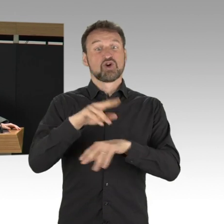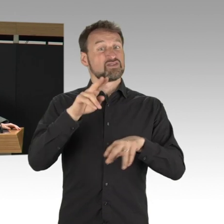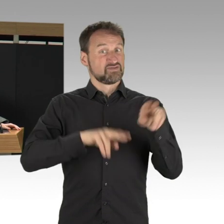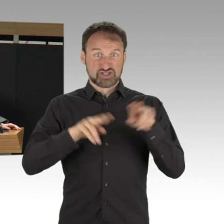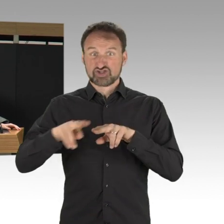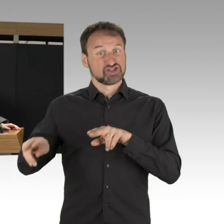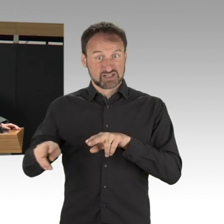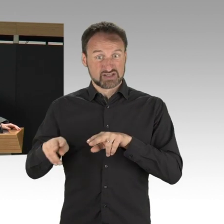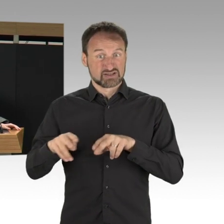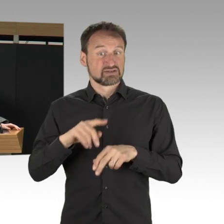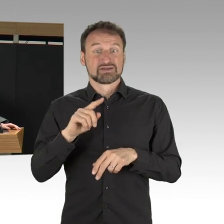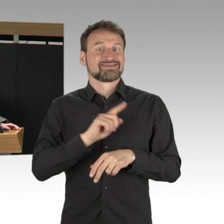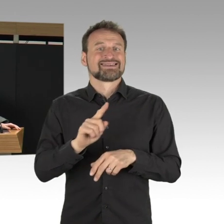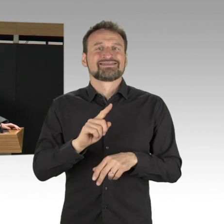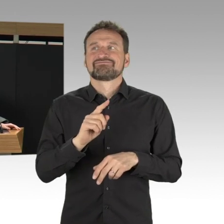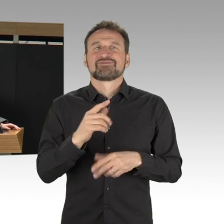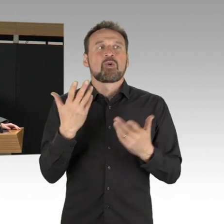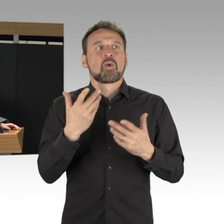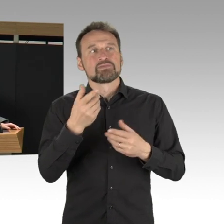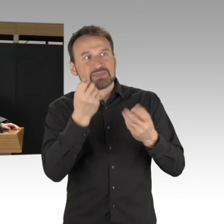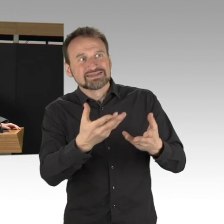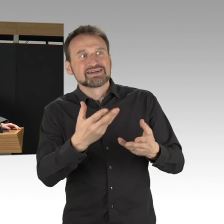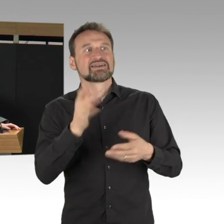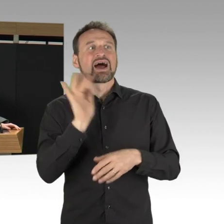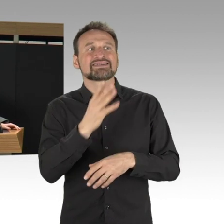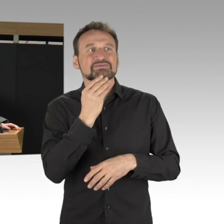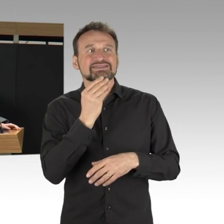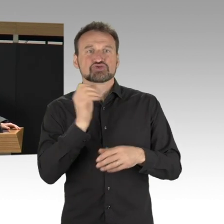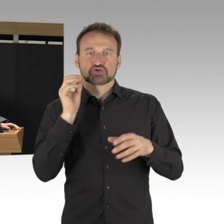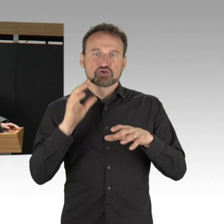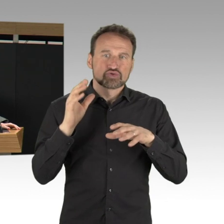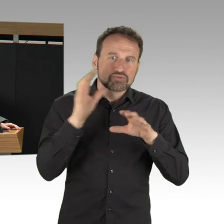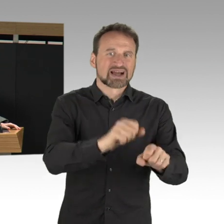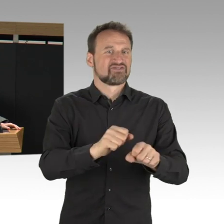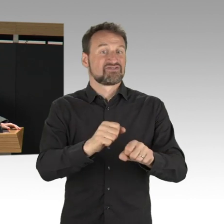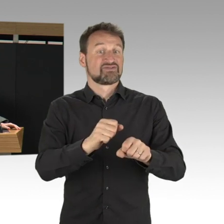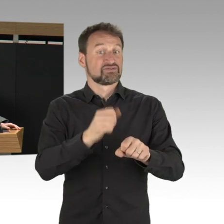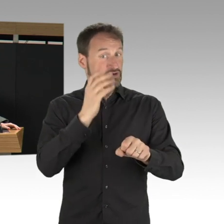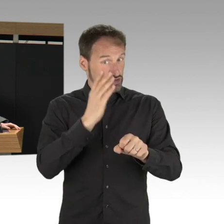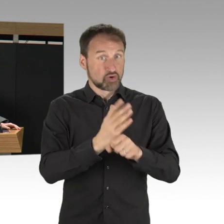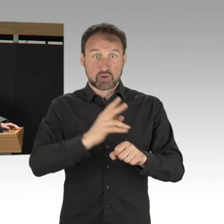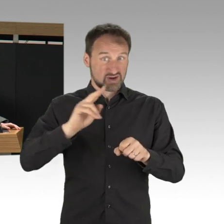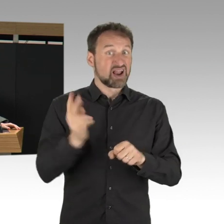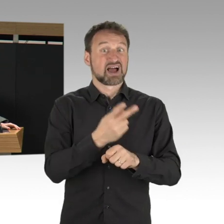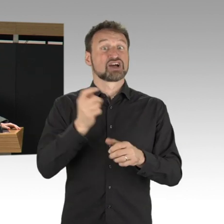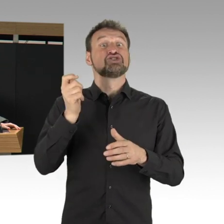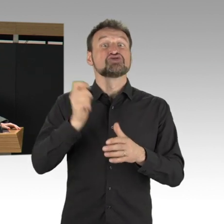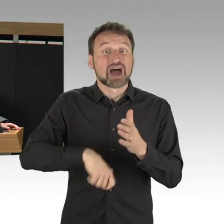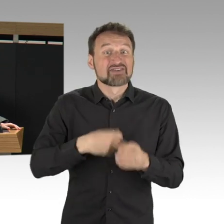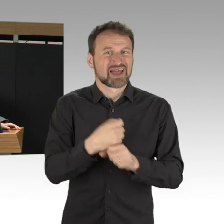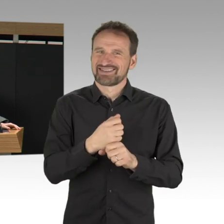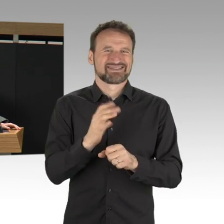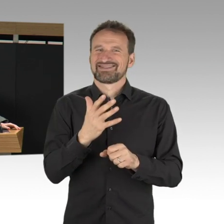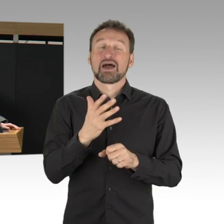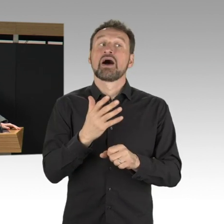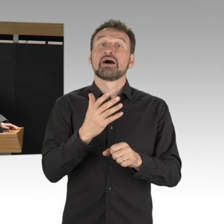Vermittlung von Gedenkkultur an. In den nächsten Jahren wird es leider kaum noch Zeitzeuginnen geben, die ihre Geschichten erzählen könnten. Es ist unsere